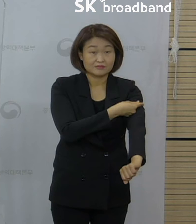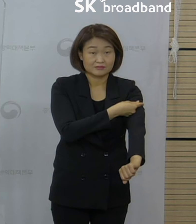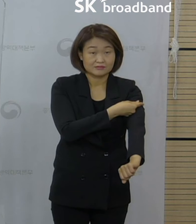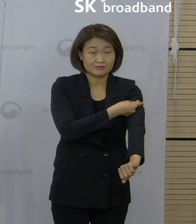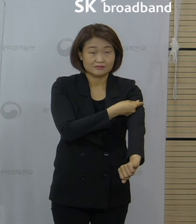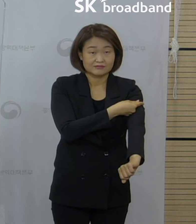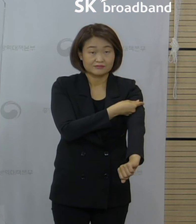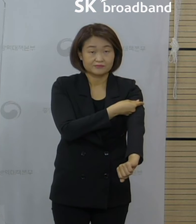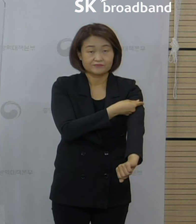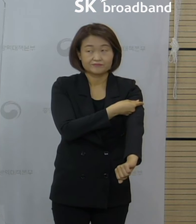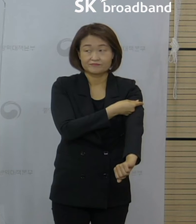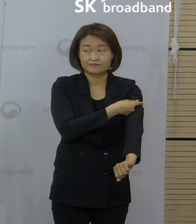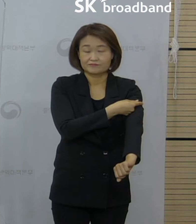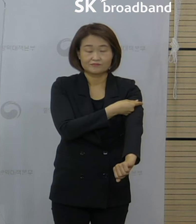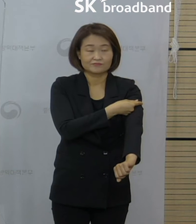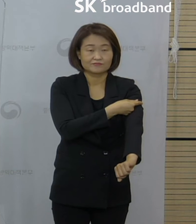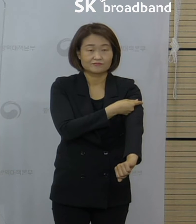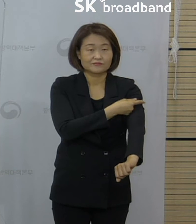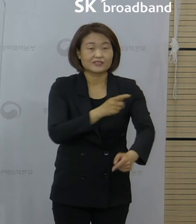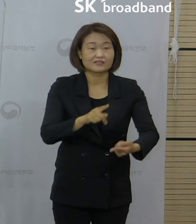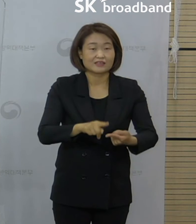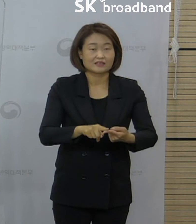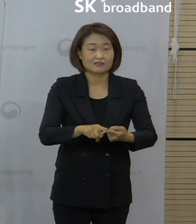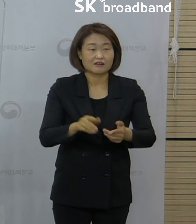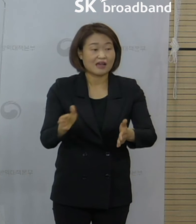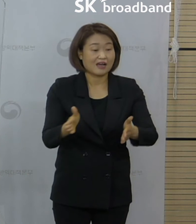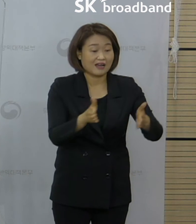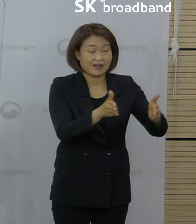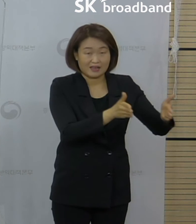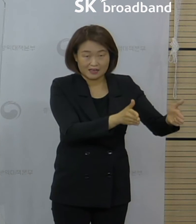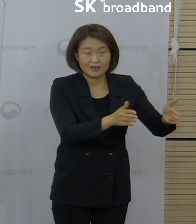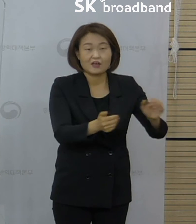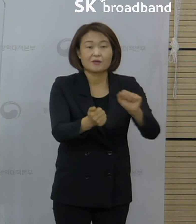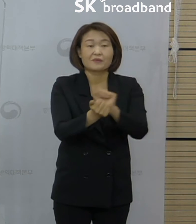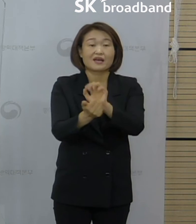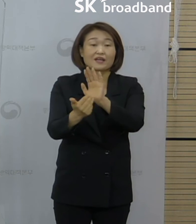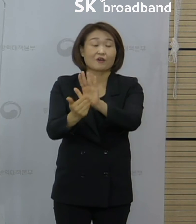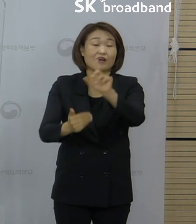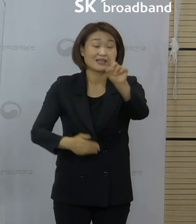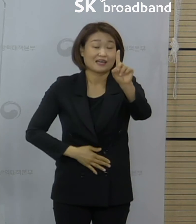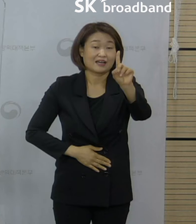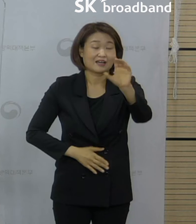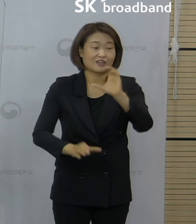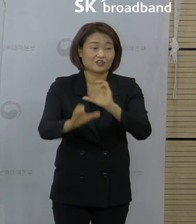관련된 질문 드리도록 하겠습니다. 방역과 관련된 질문 하나만 더 드리겠습니다.